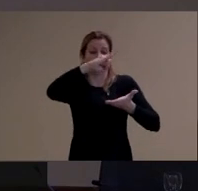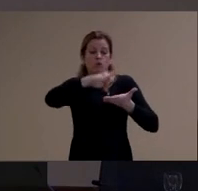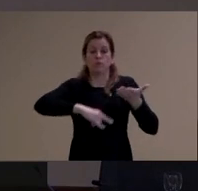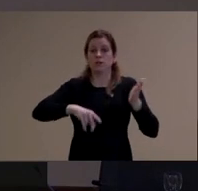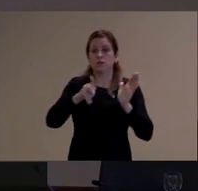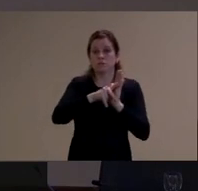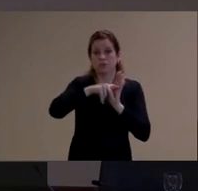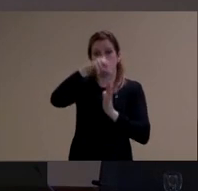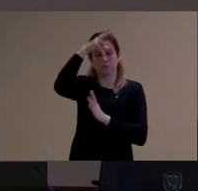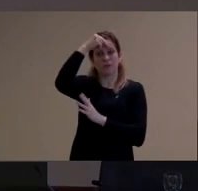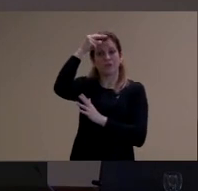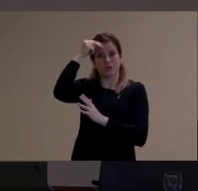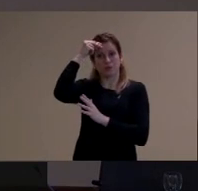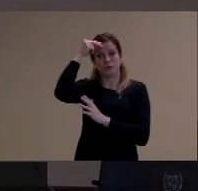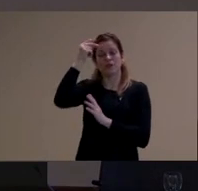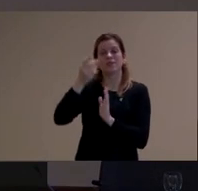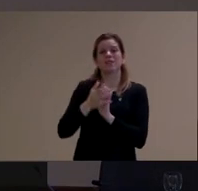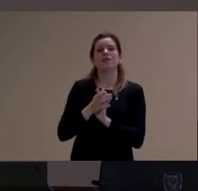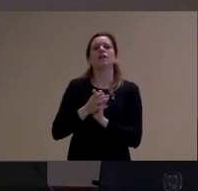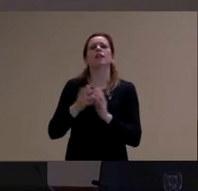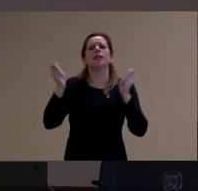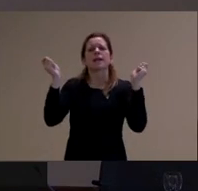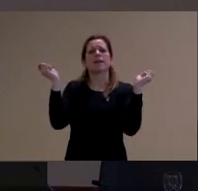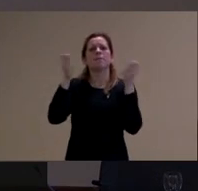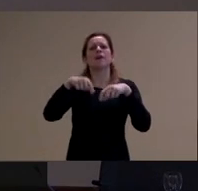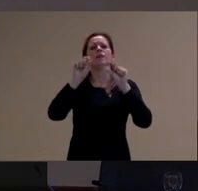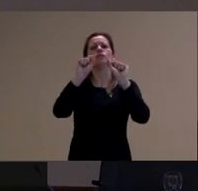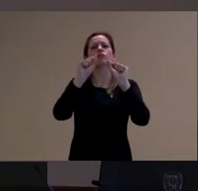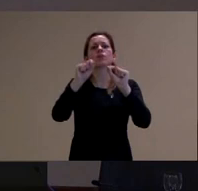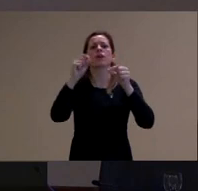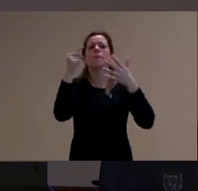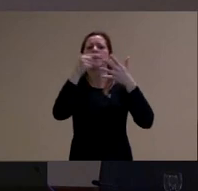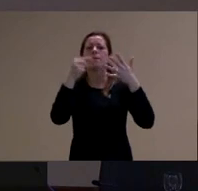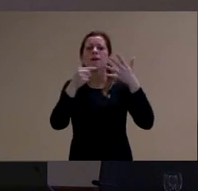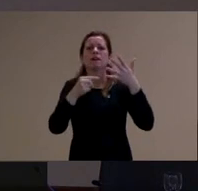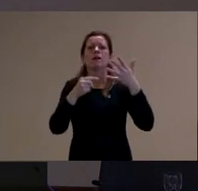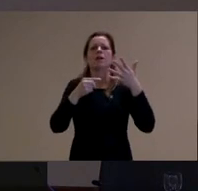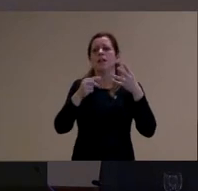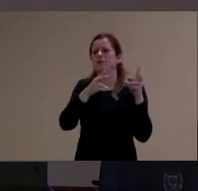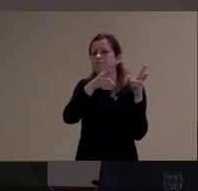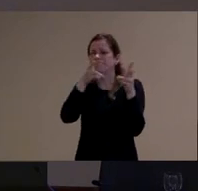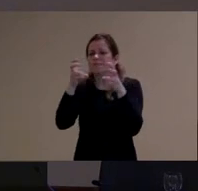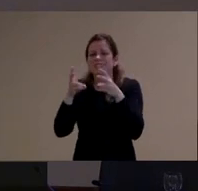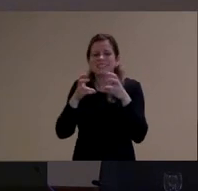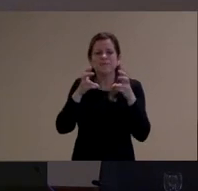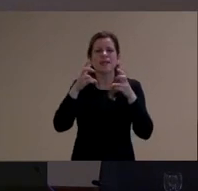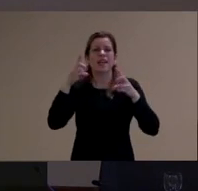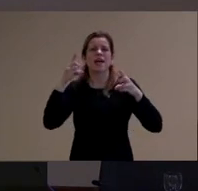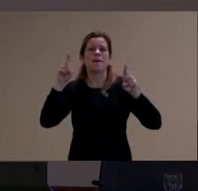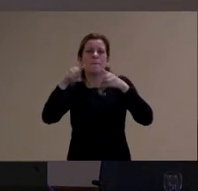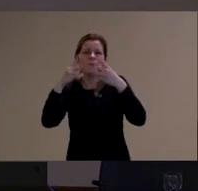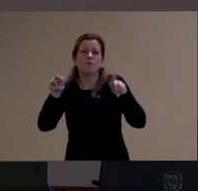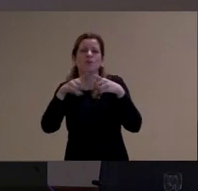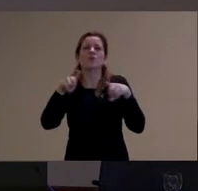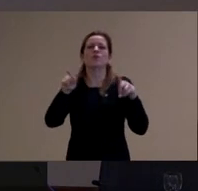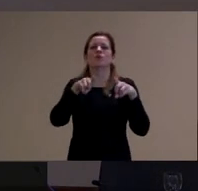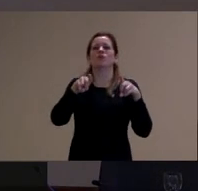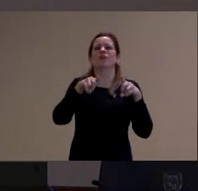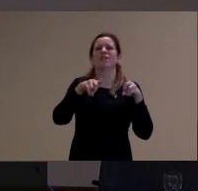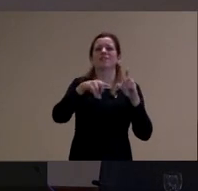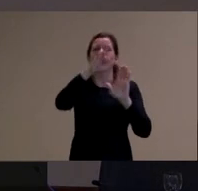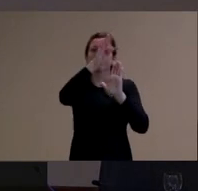a indicação é possibilitar a exploração de músicas parlendas adivinhas